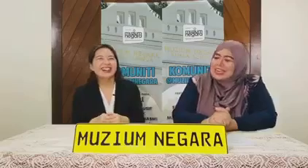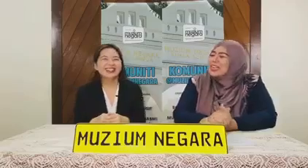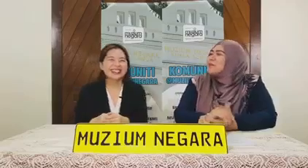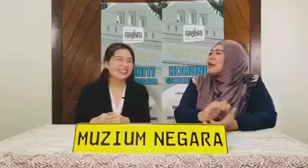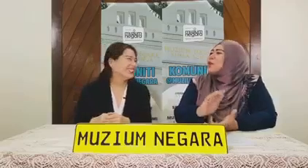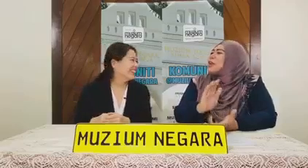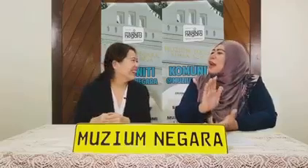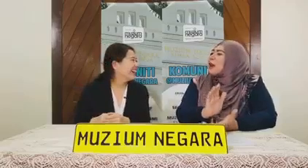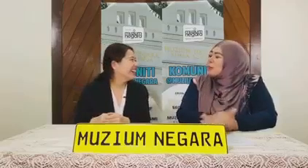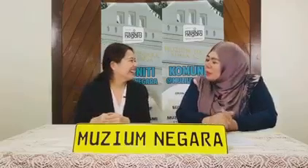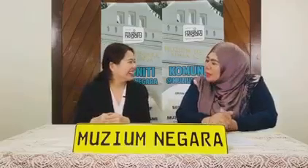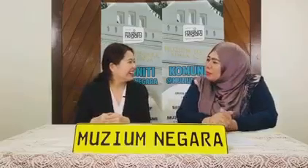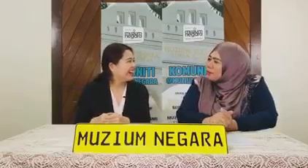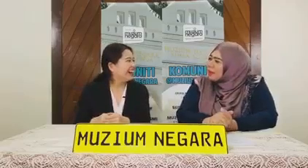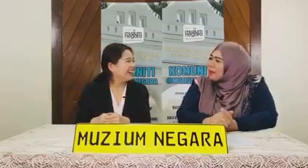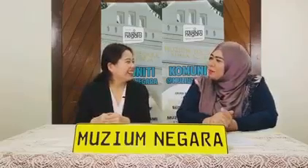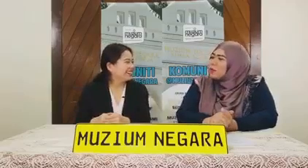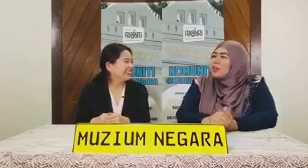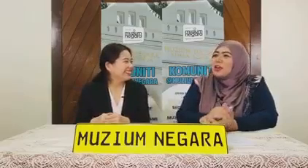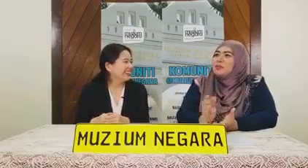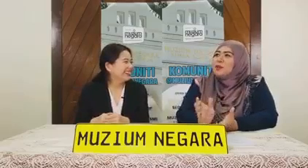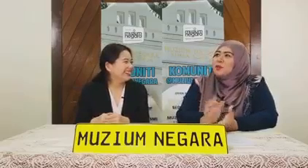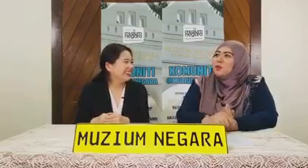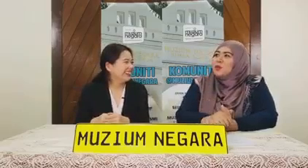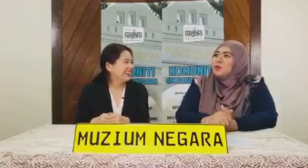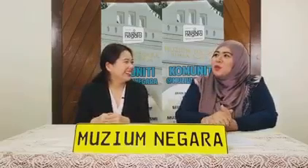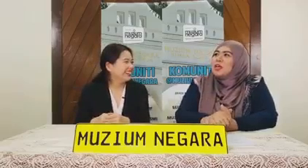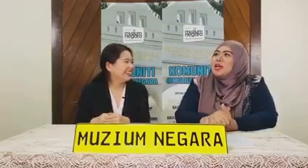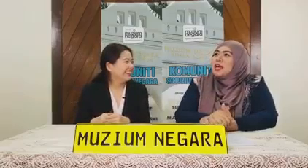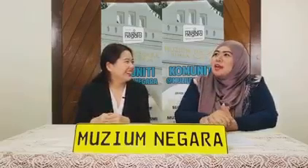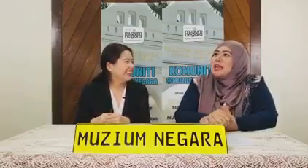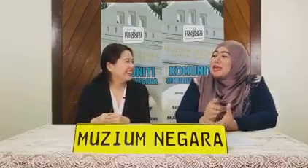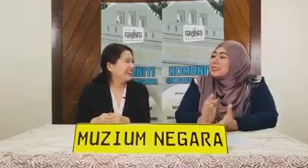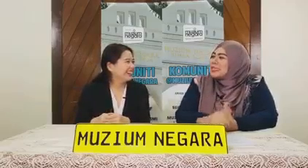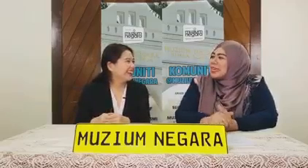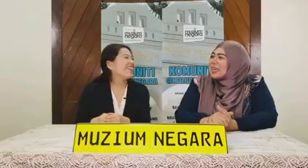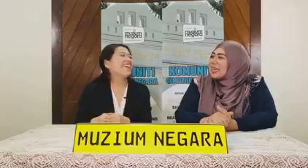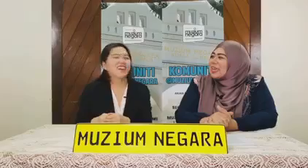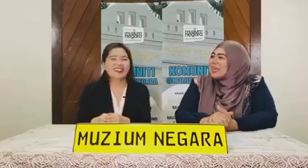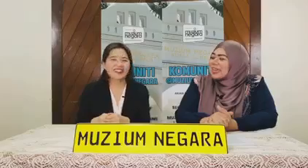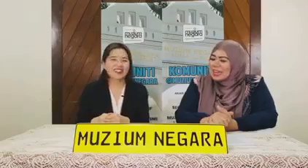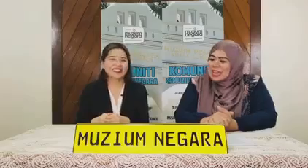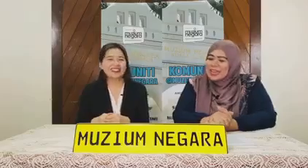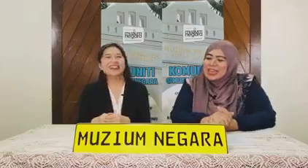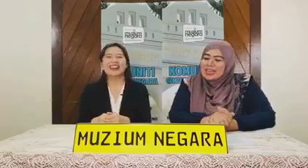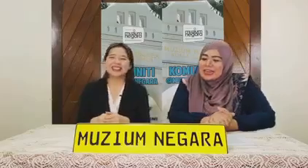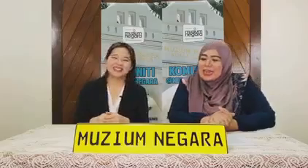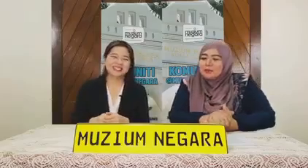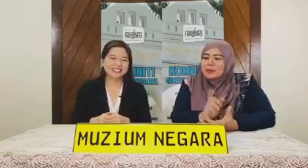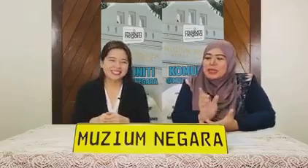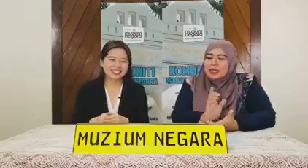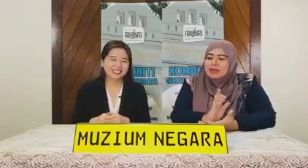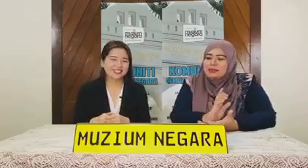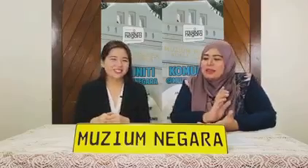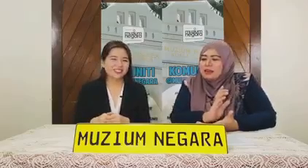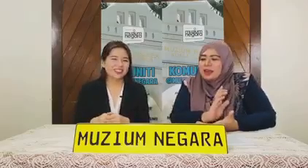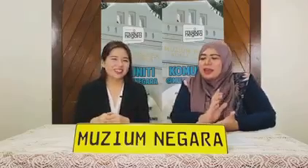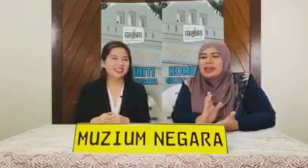Ini bangunan lama, Ifang. Mungkin reka bentuk dulu lain sikit. Okey. Dan perkataan